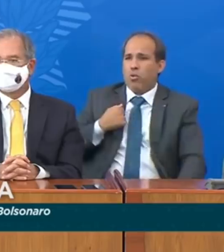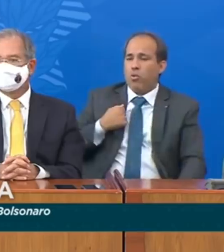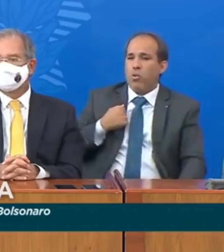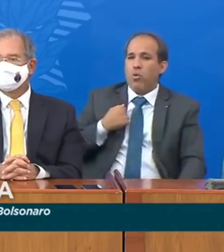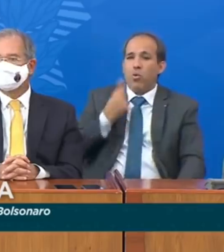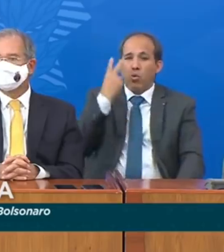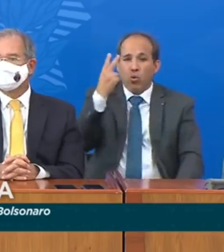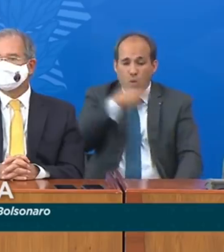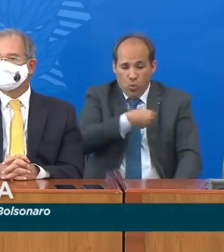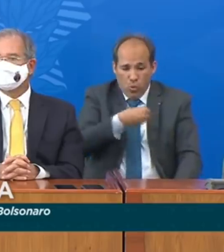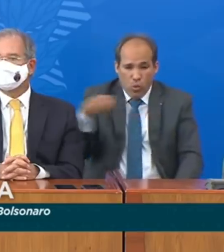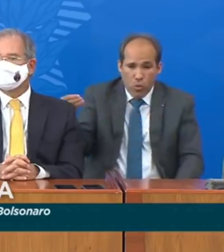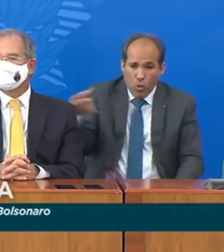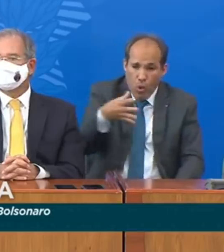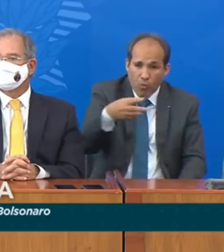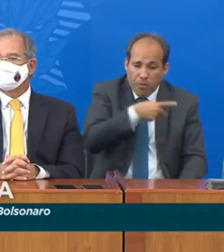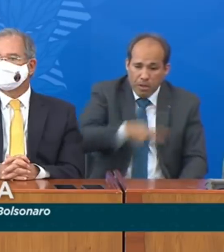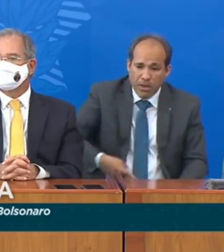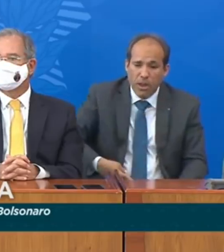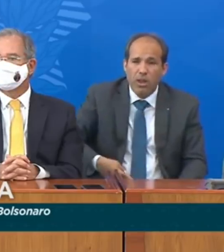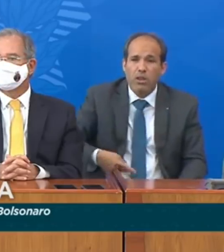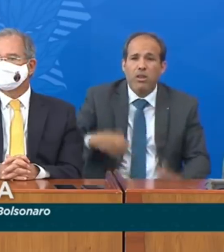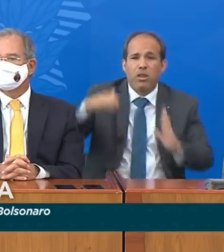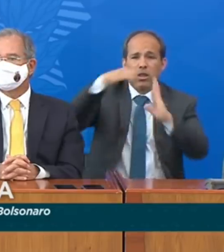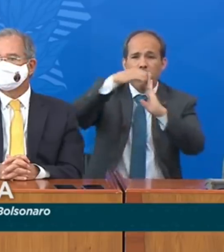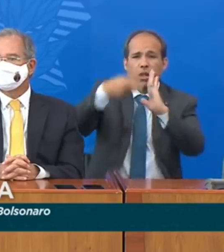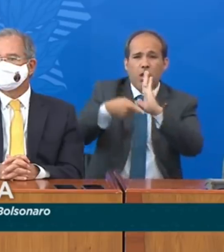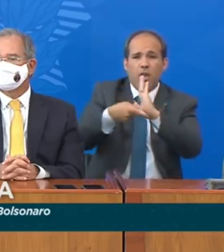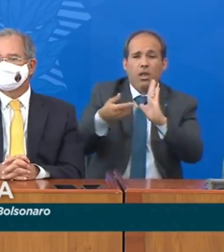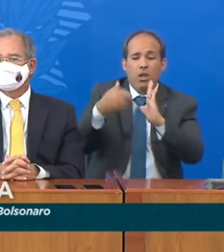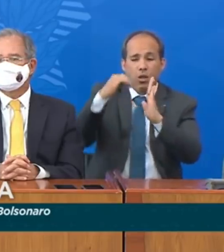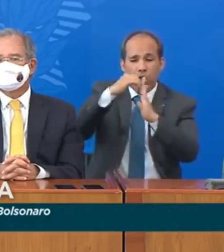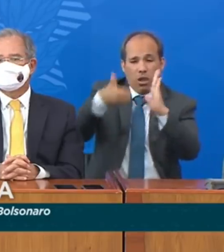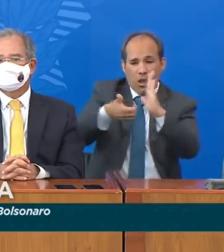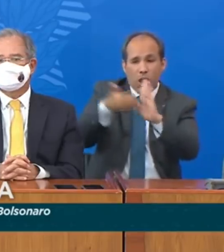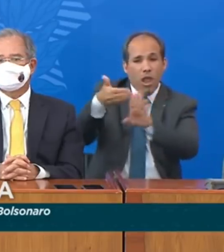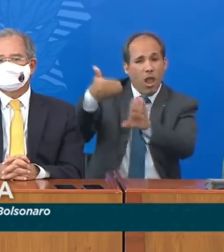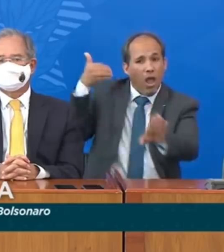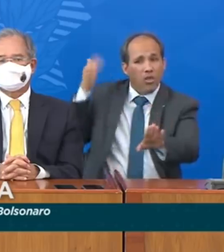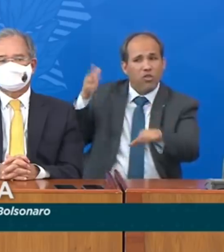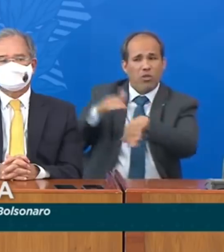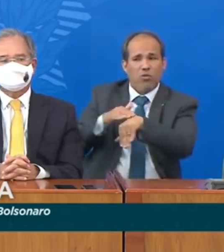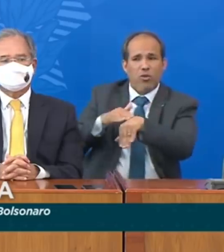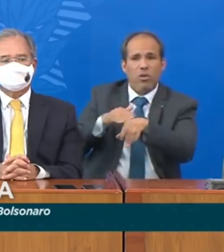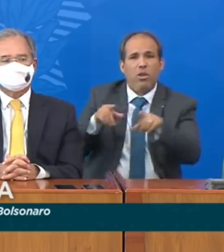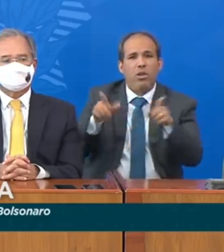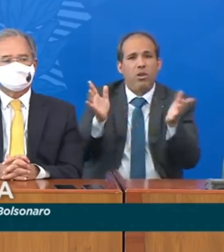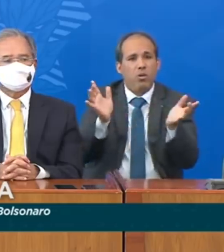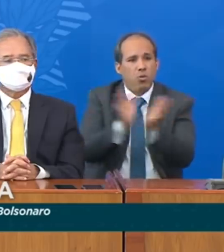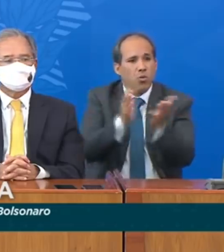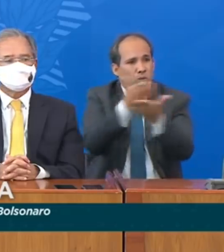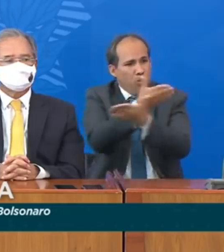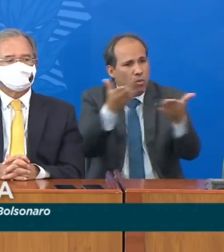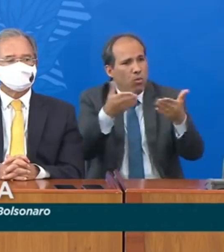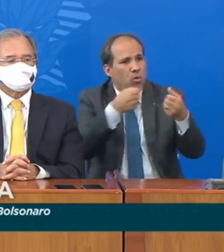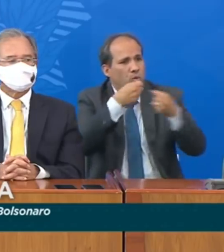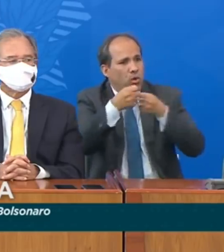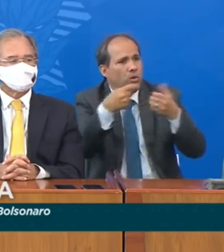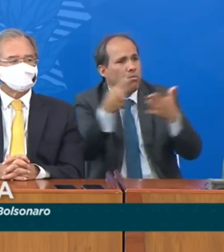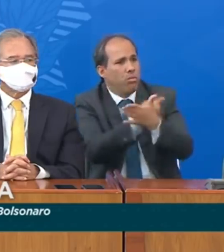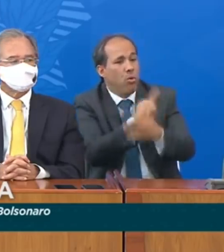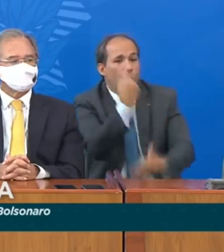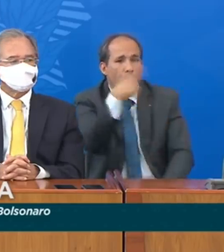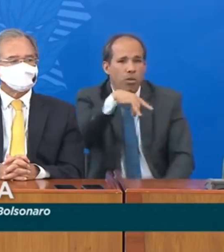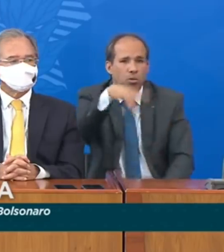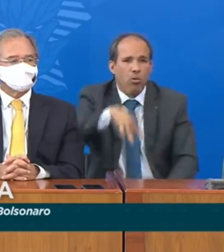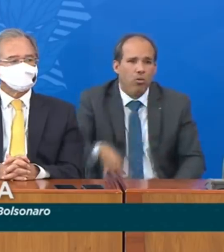novos presidentes da Câmara e do Senado. Então, passamos agora aos senhores jornalistas para fazer uma